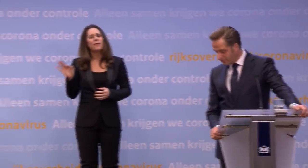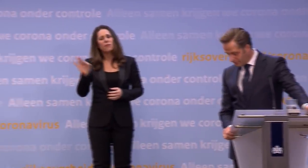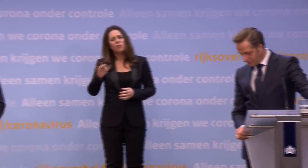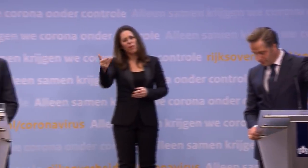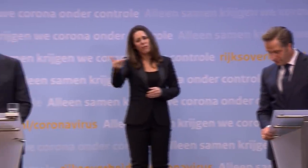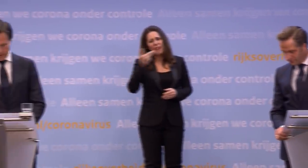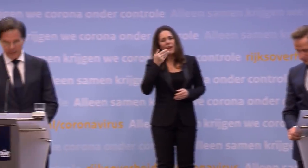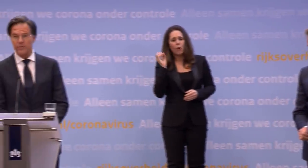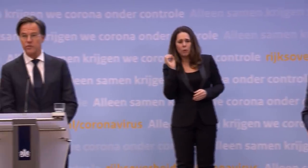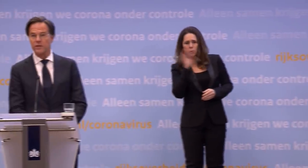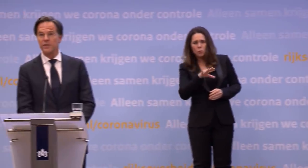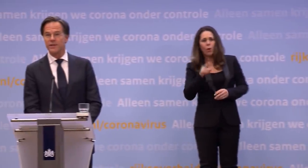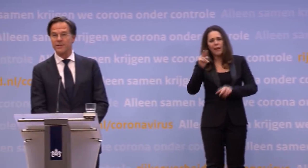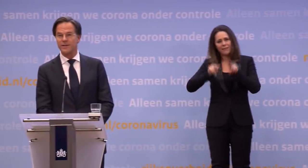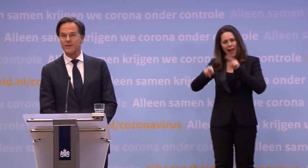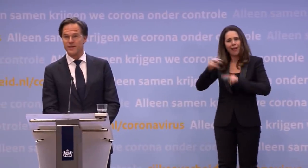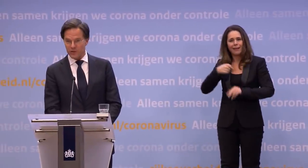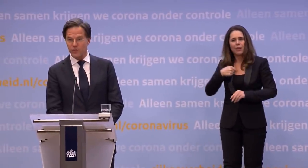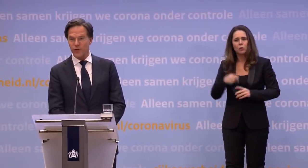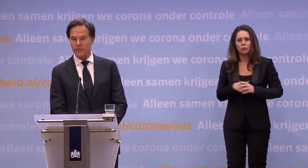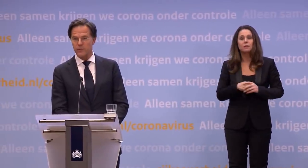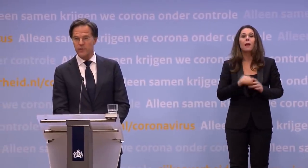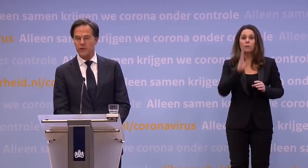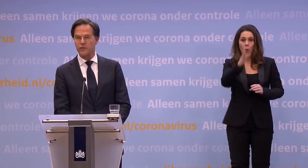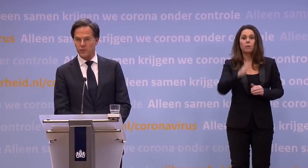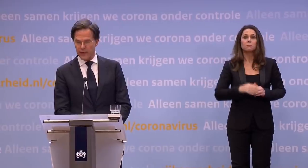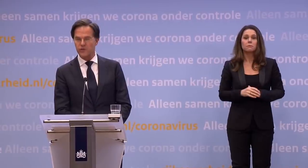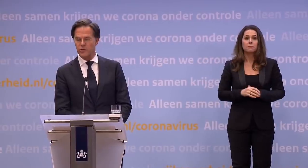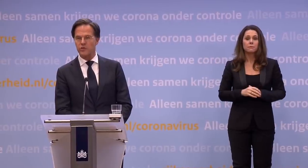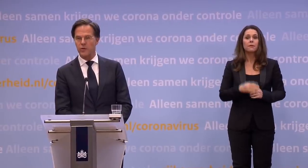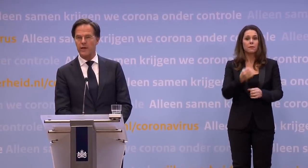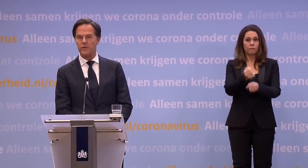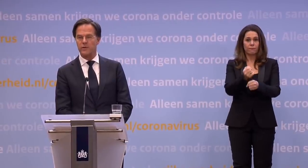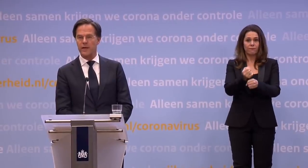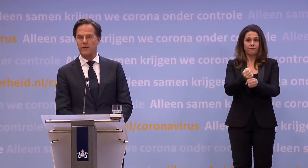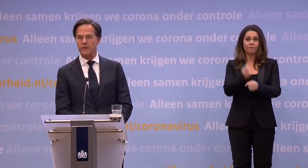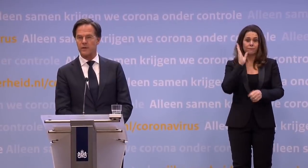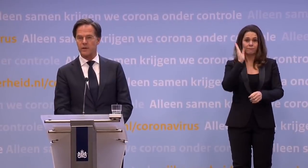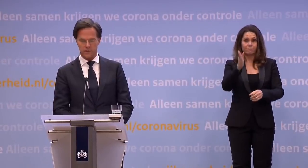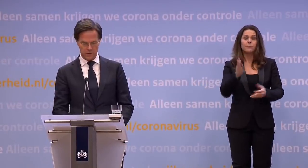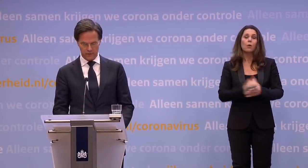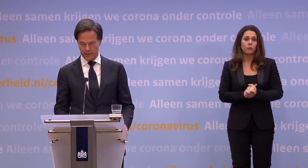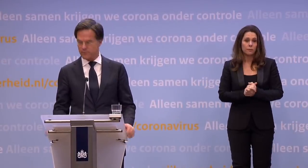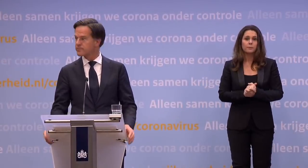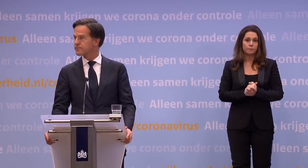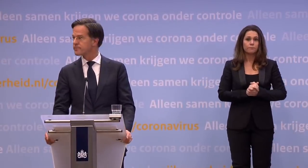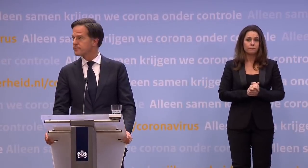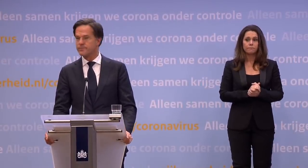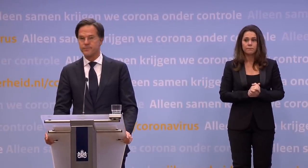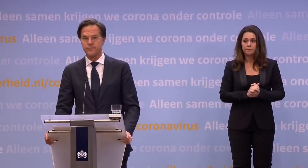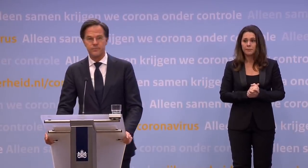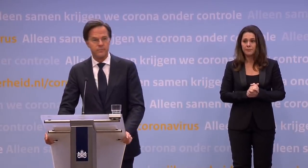bezorgen, heb ik even nagekeken inmiddels. Dat kan doorgaan. Dat valt onder werk, dus dat kan doorgaan na half negen.